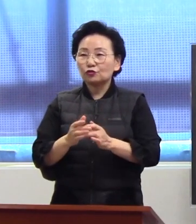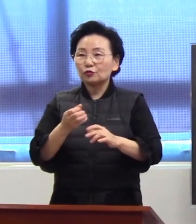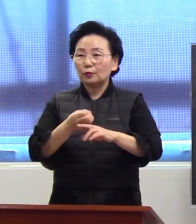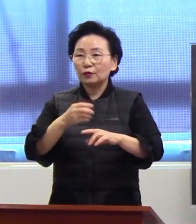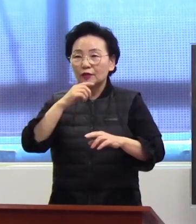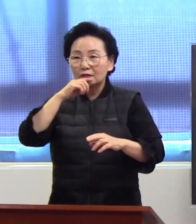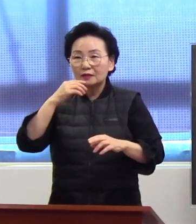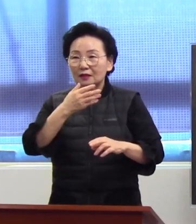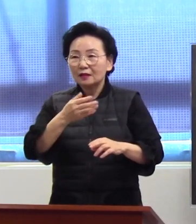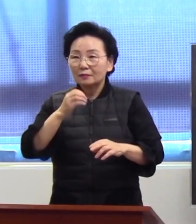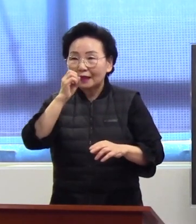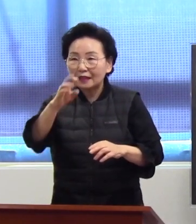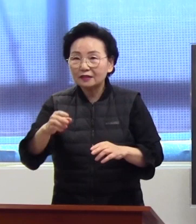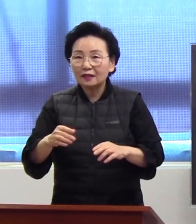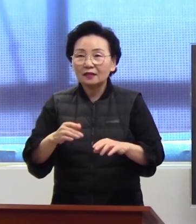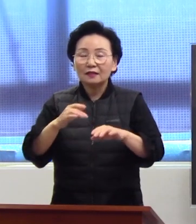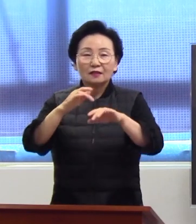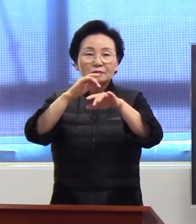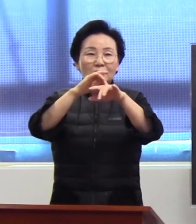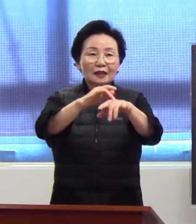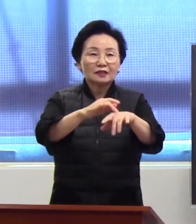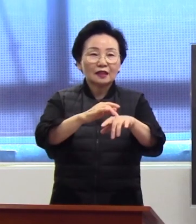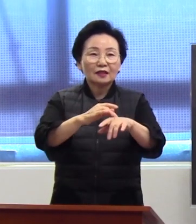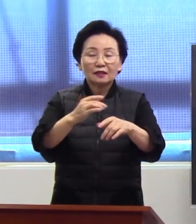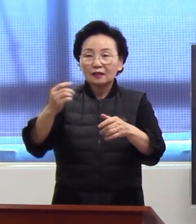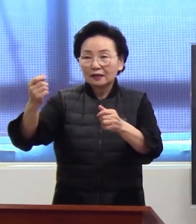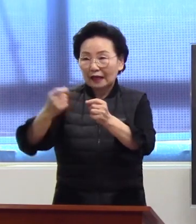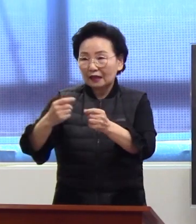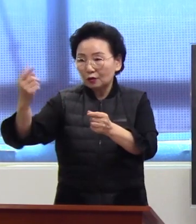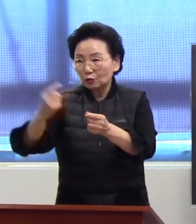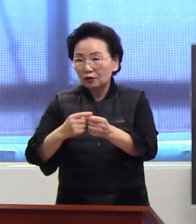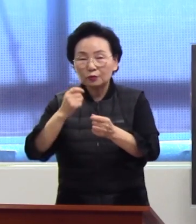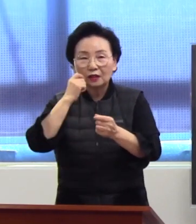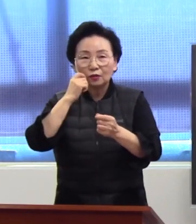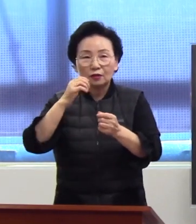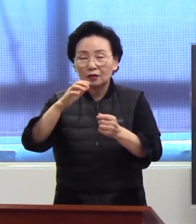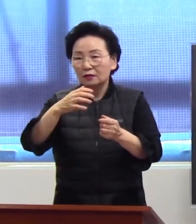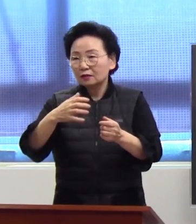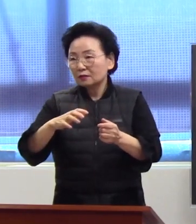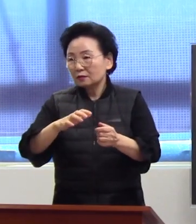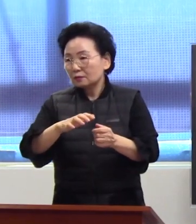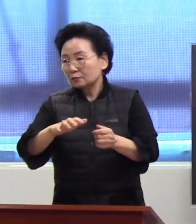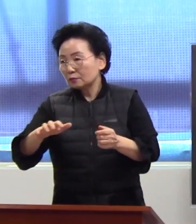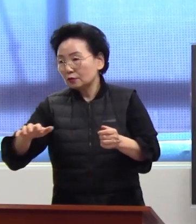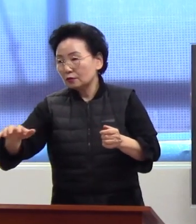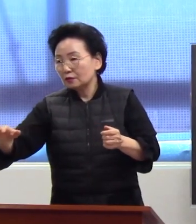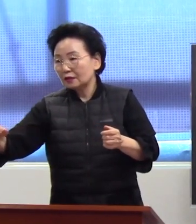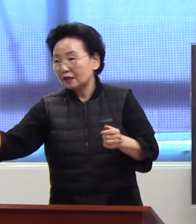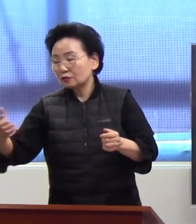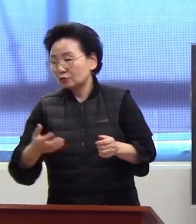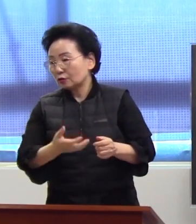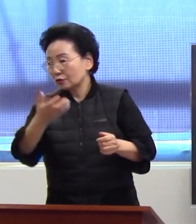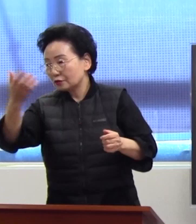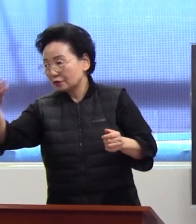예수 보혈을 말하니까 마귀가 가까이 오지 못하고 우리가